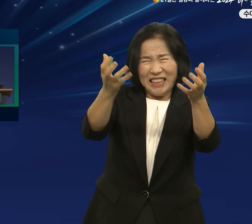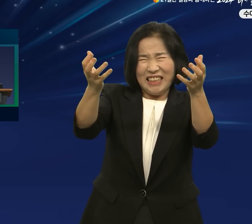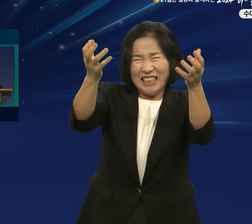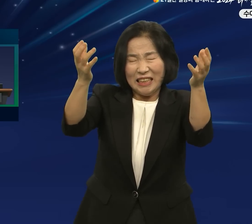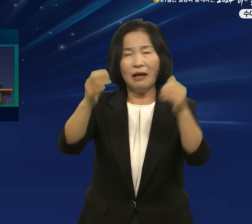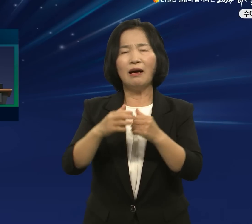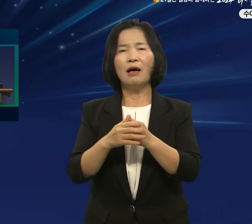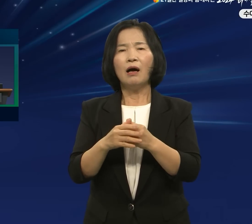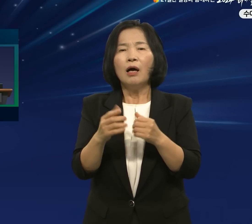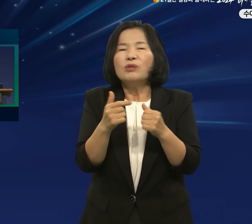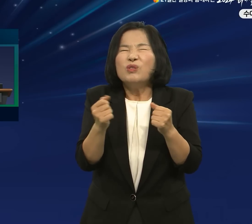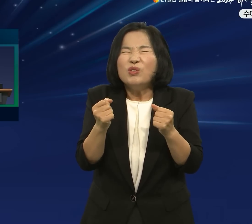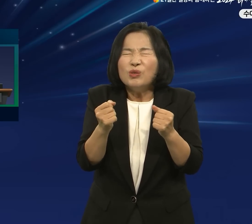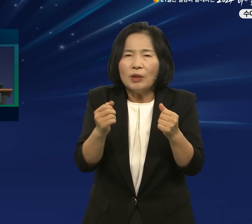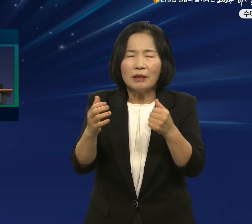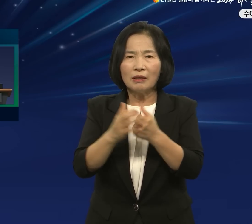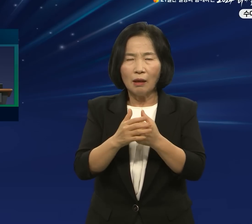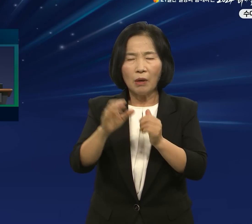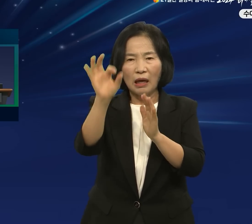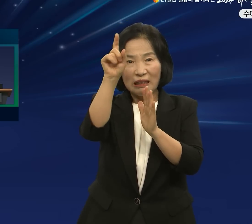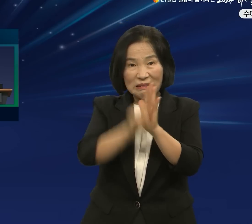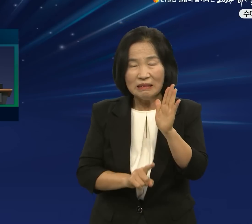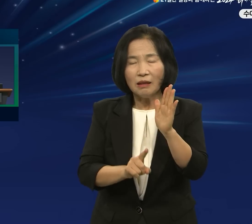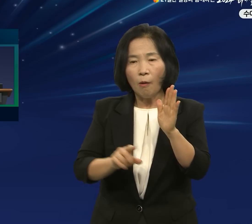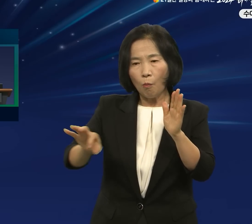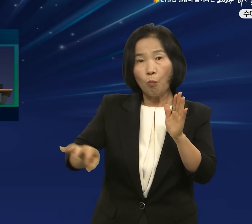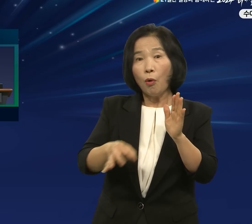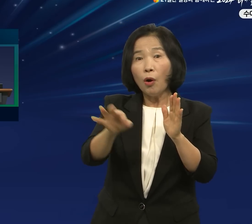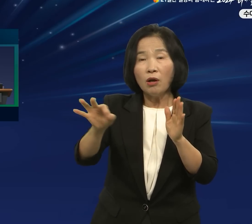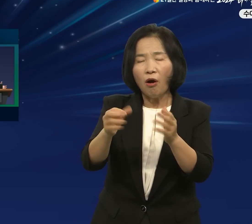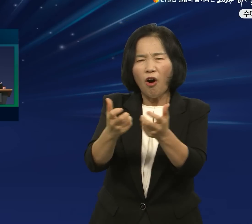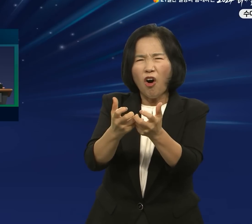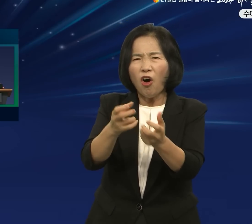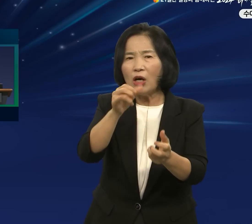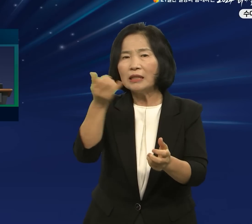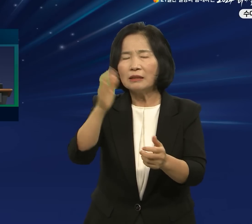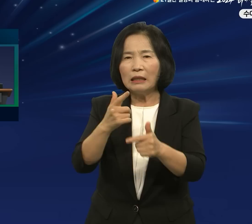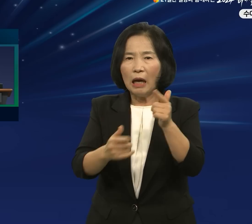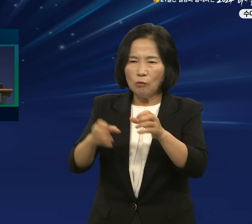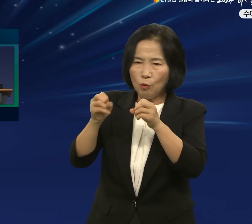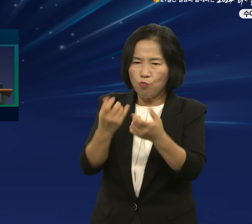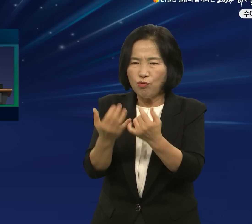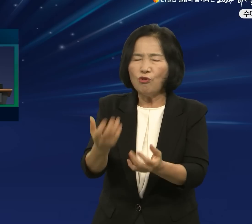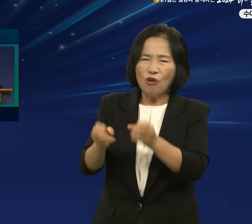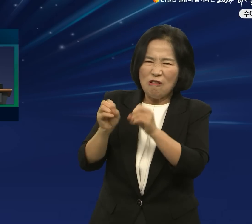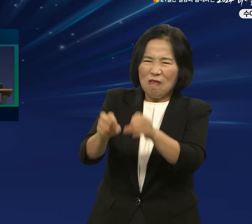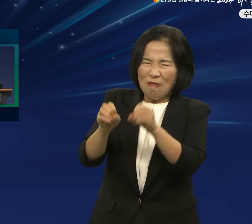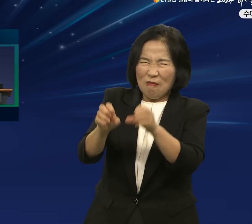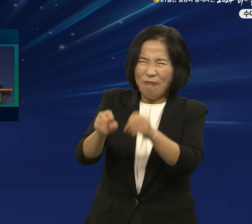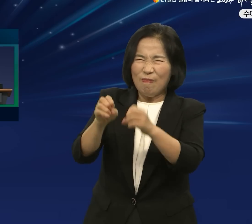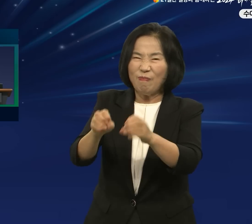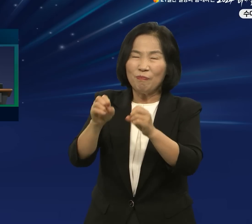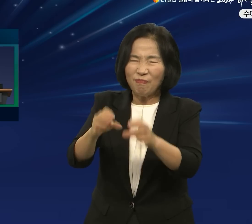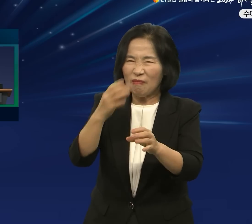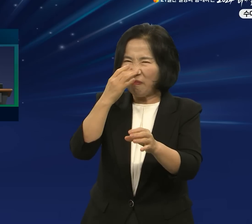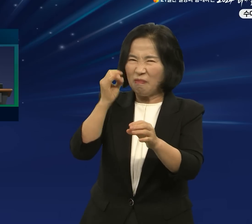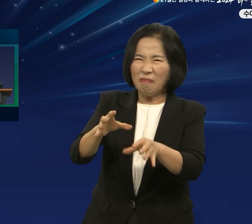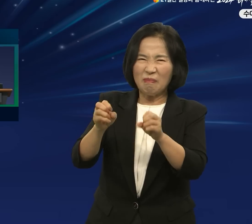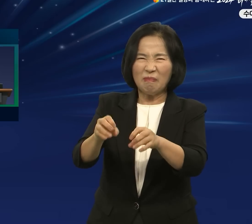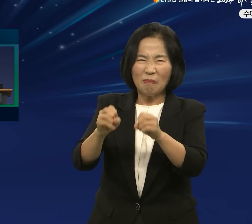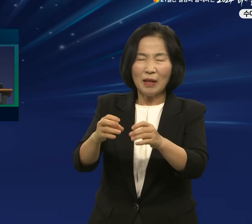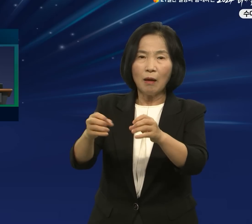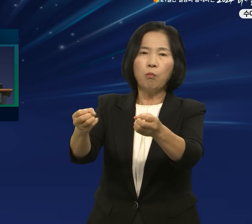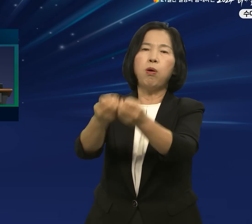추위로 보일러 배관이 얼었는데 그것을 모르고 나무를 넣어서 보일러가 폭발을